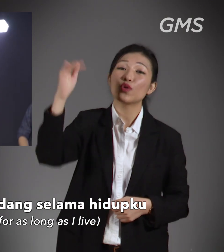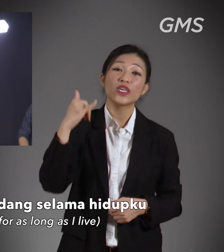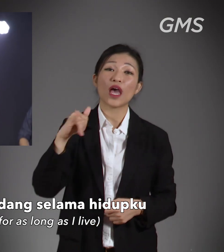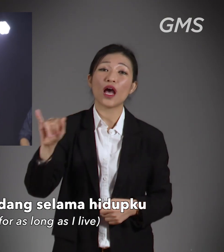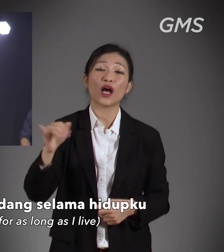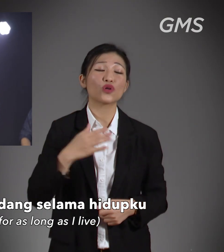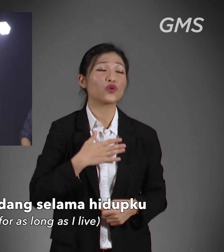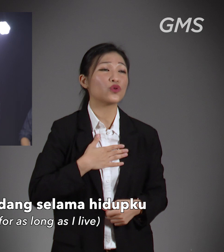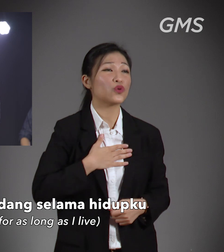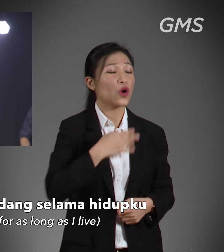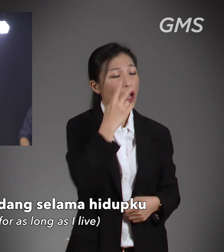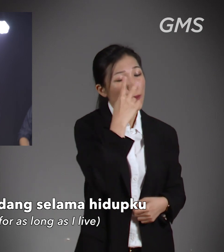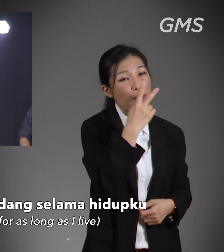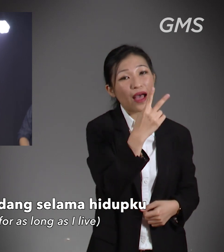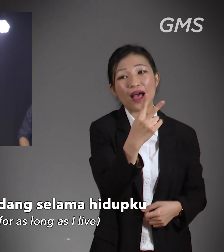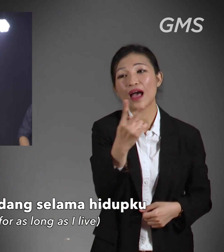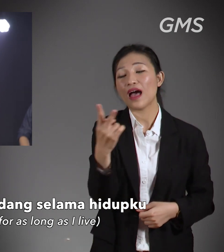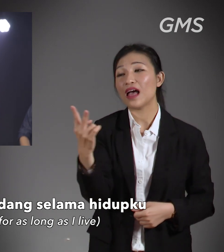Kaulah yang ku